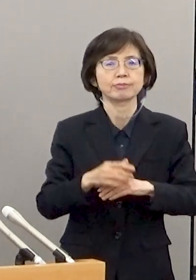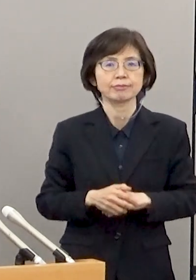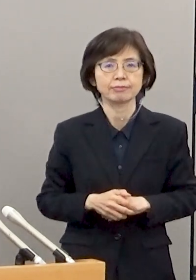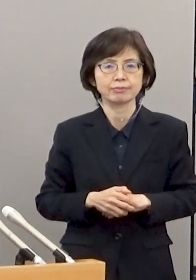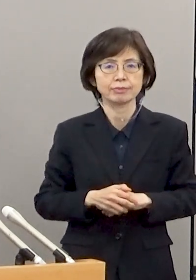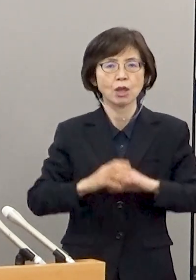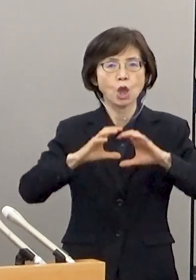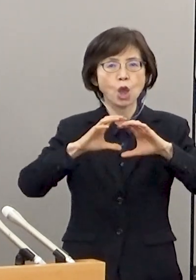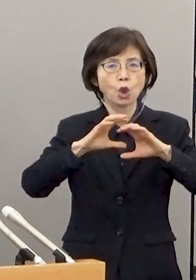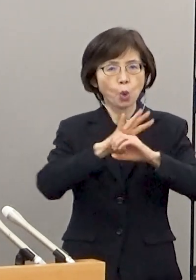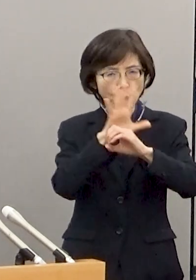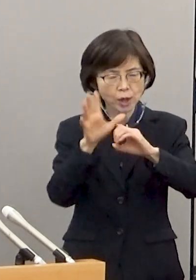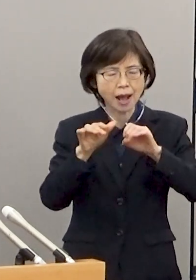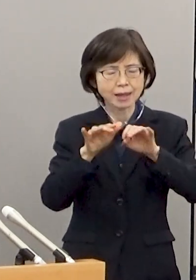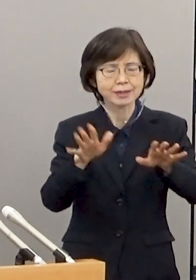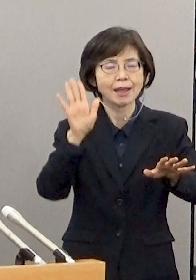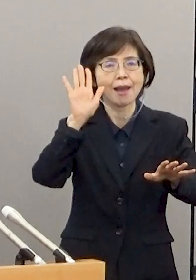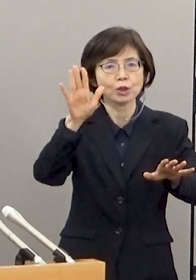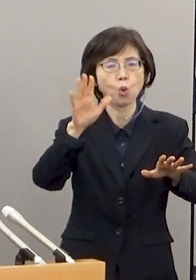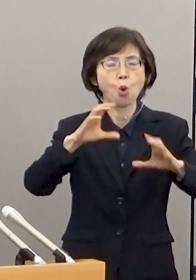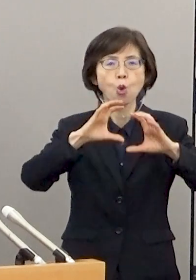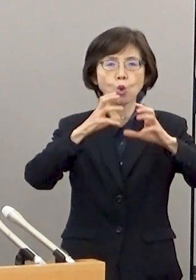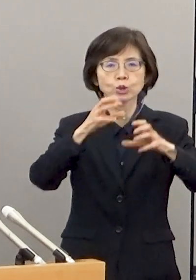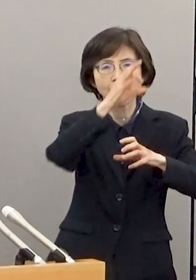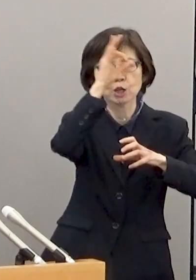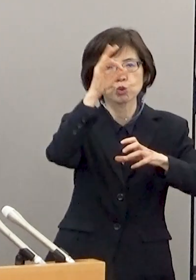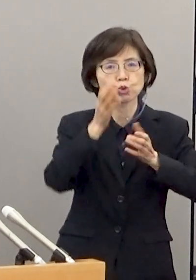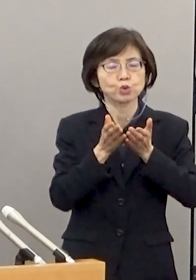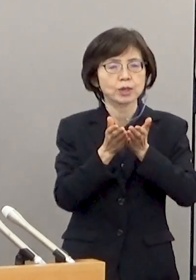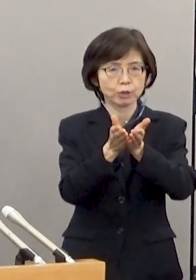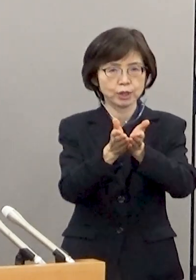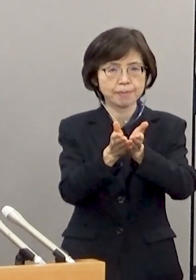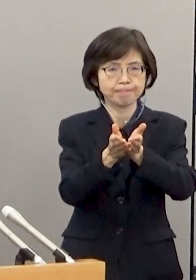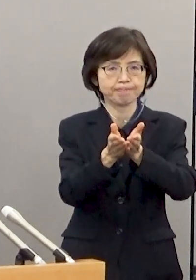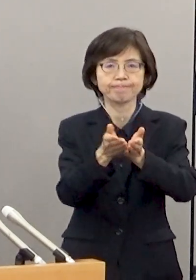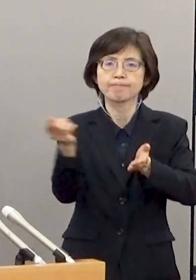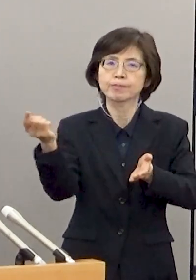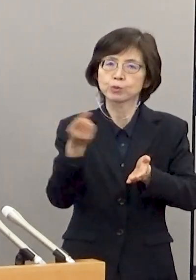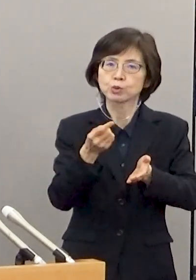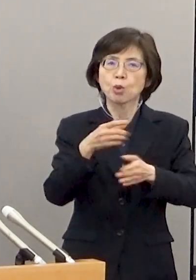またコロナ発生後の国際クルーズ客船の寄港としても初めてとなります。